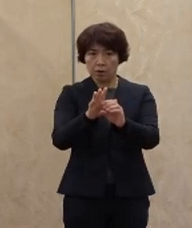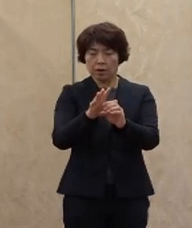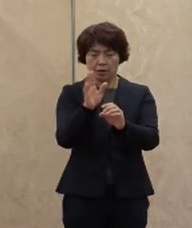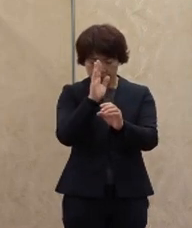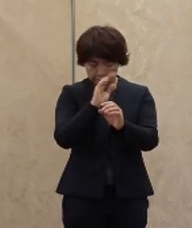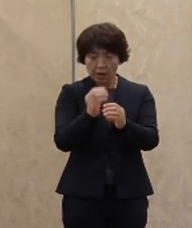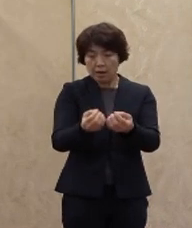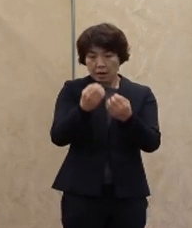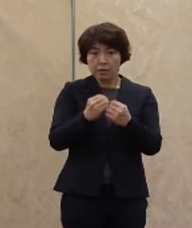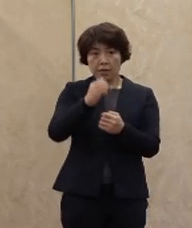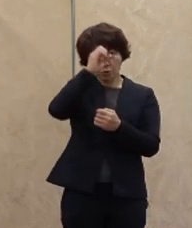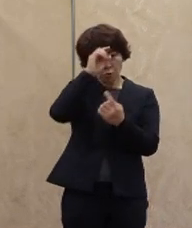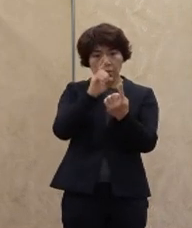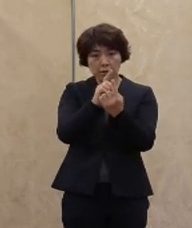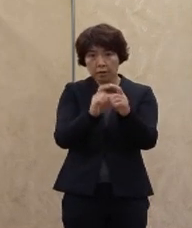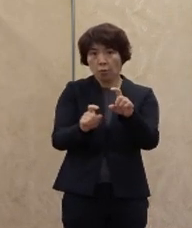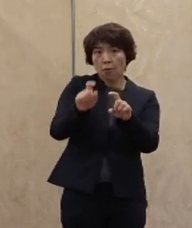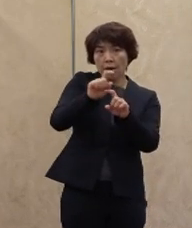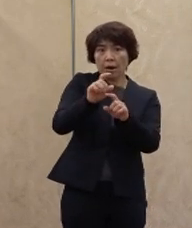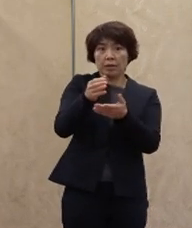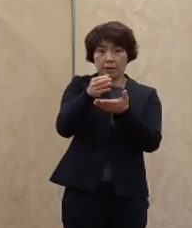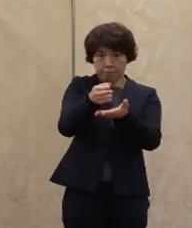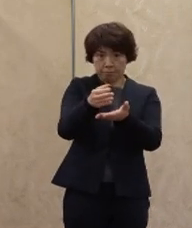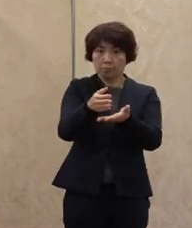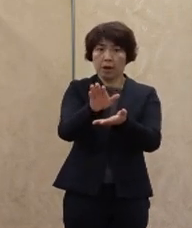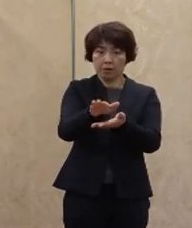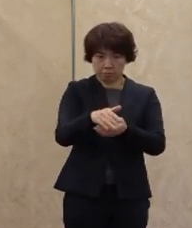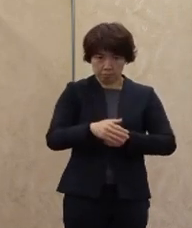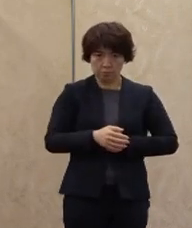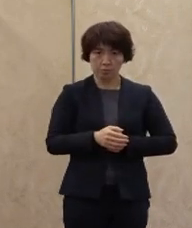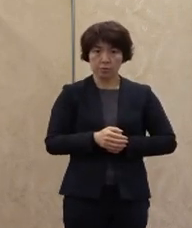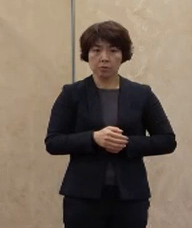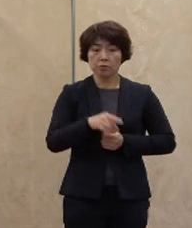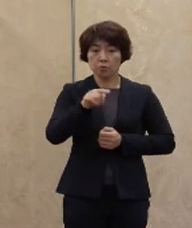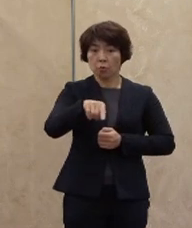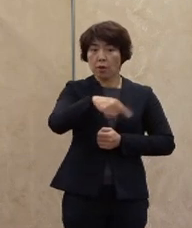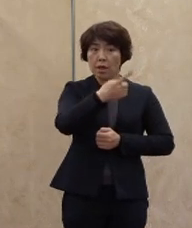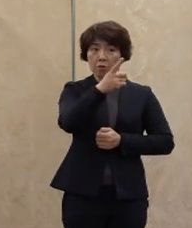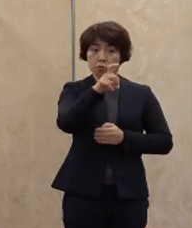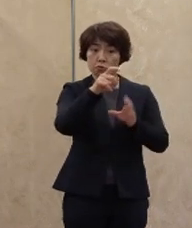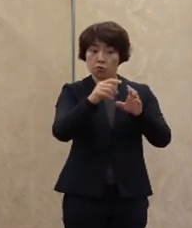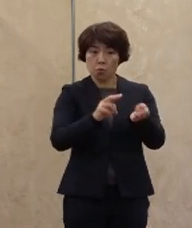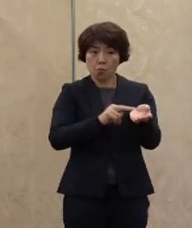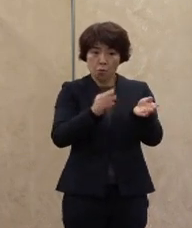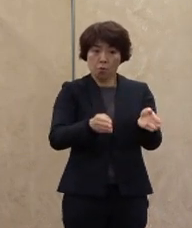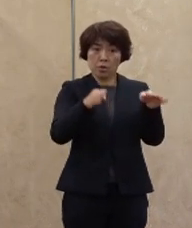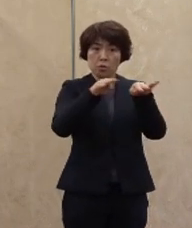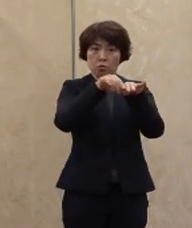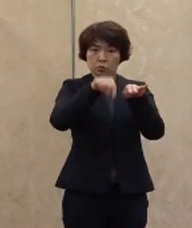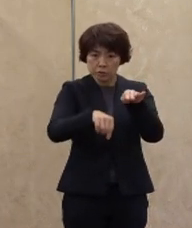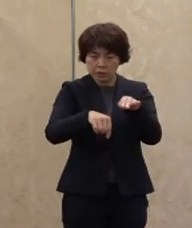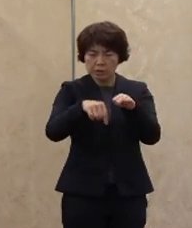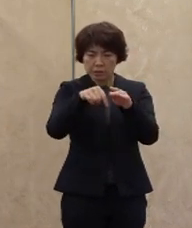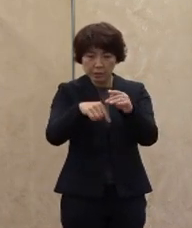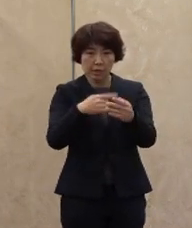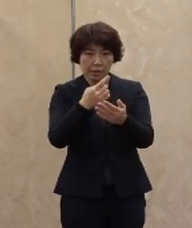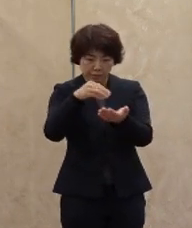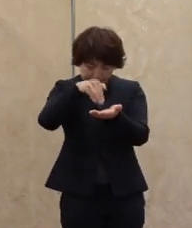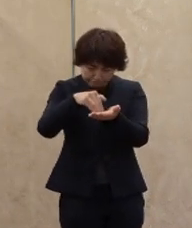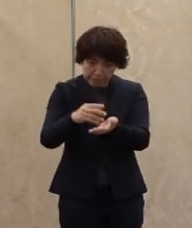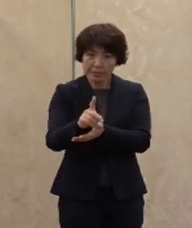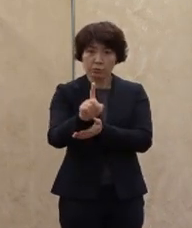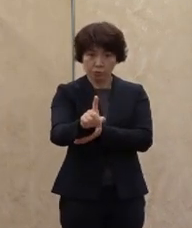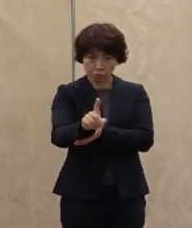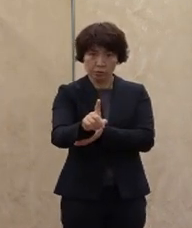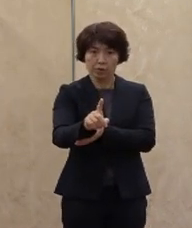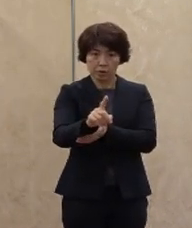ります。まあ、その中で、その110の病院のうち、まあ、少なくとも1床で感染症対策加算を受けているところ